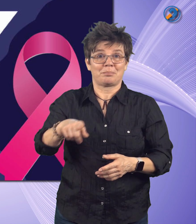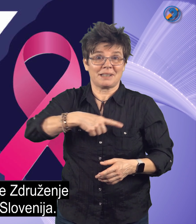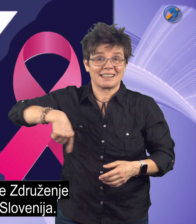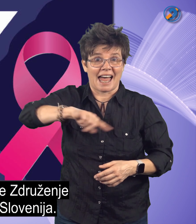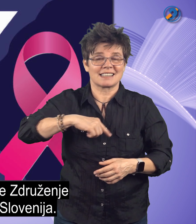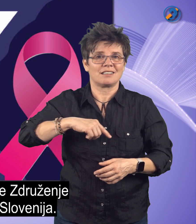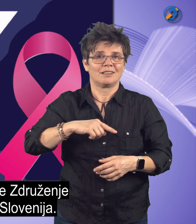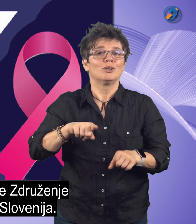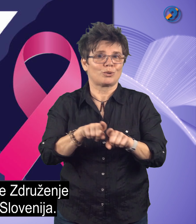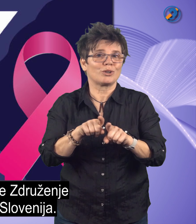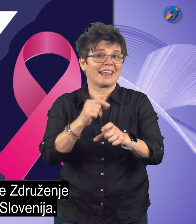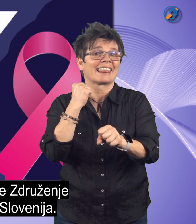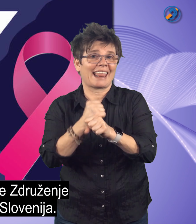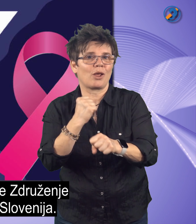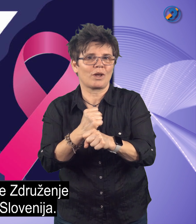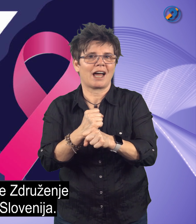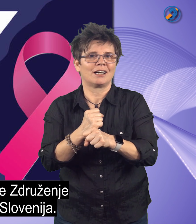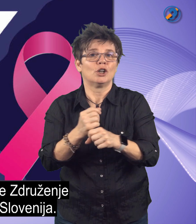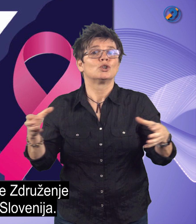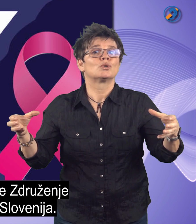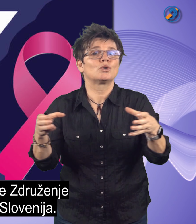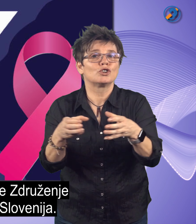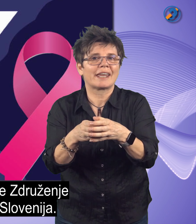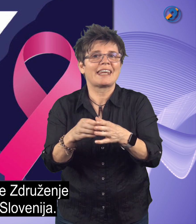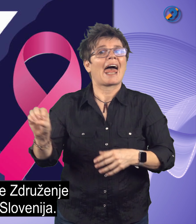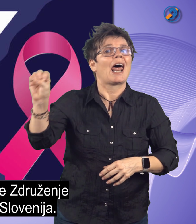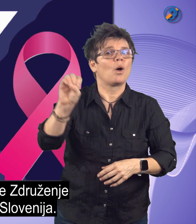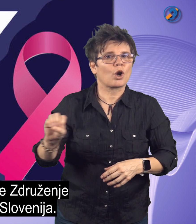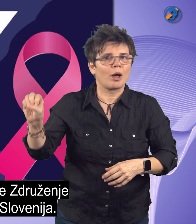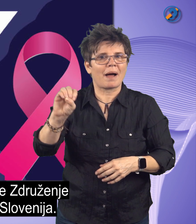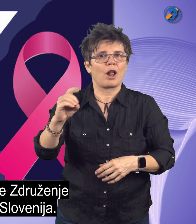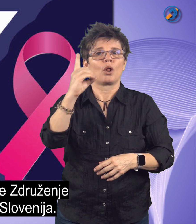Tudi pri nas deluje združenje Europa Donna Slovenija.